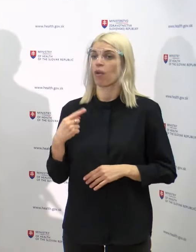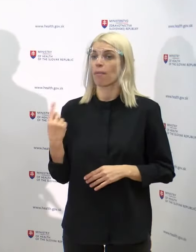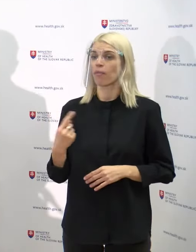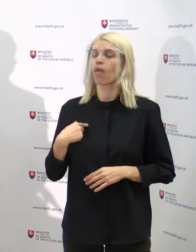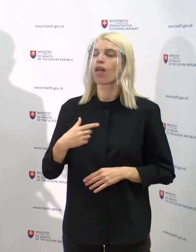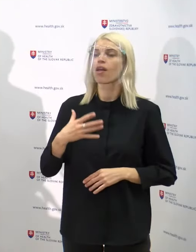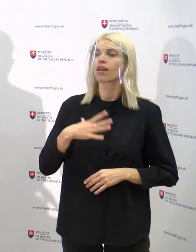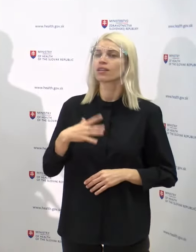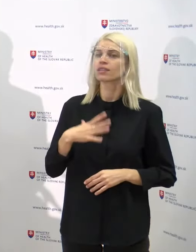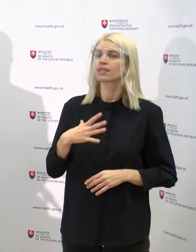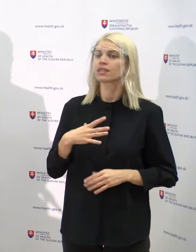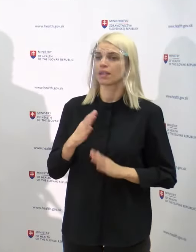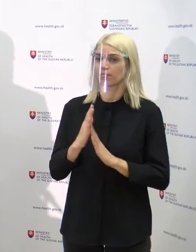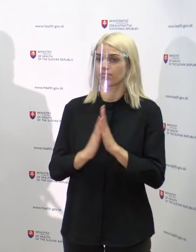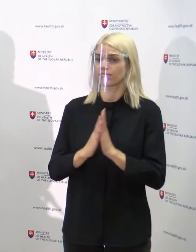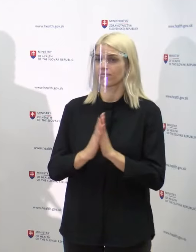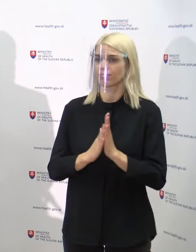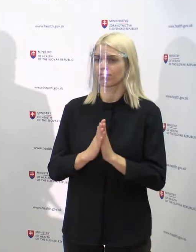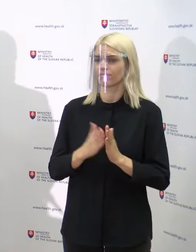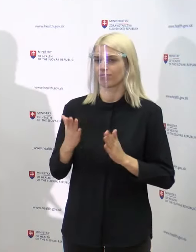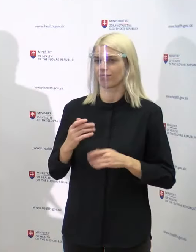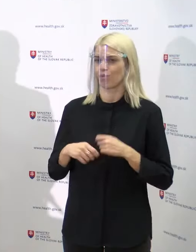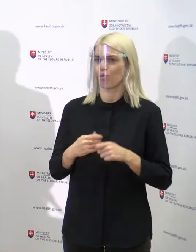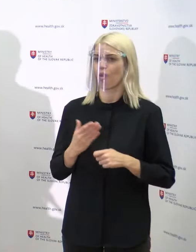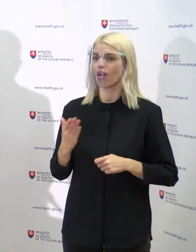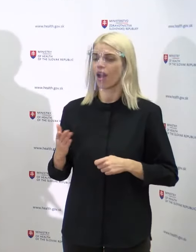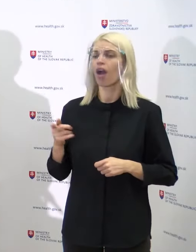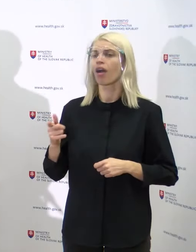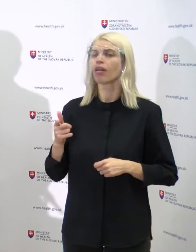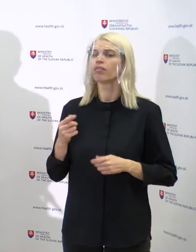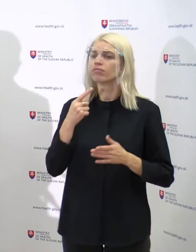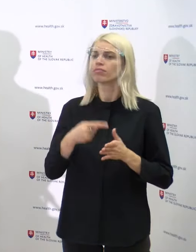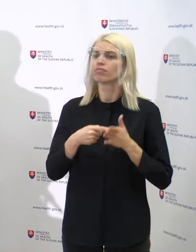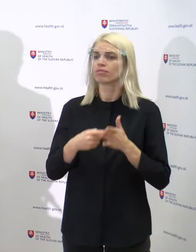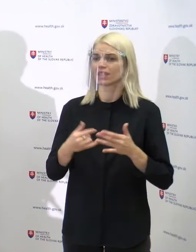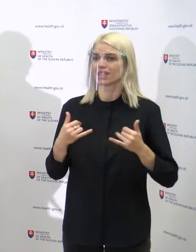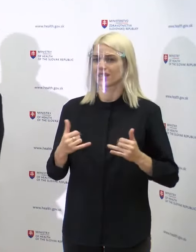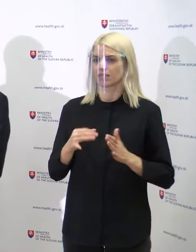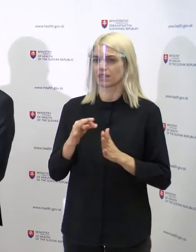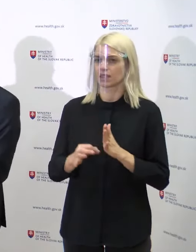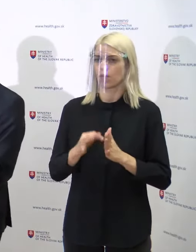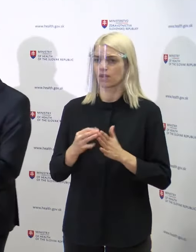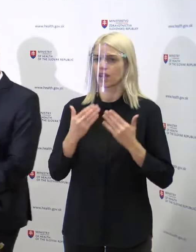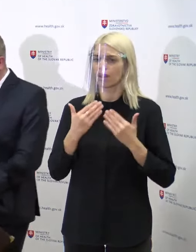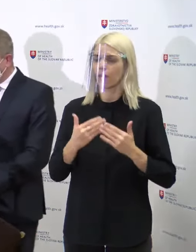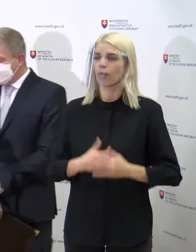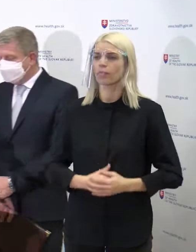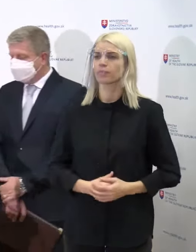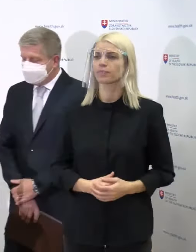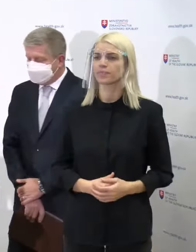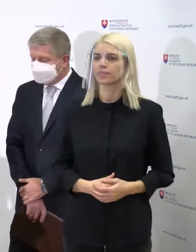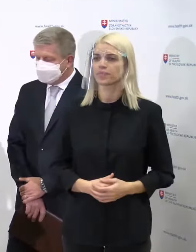chcel poprosiť Maťa Mišíka, aby predstavil aktuálnu situáciu. Ďakujem.